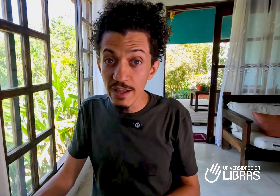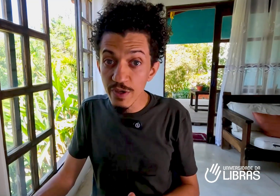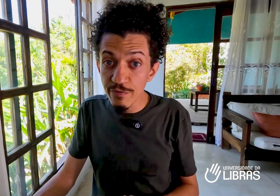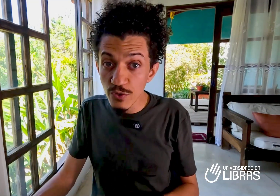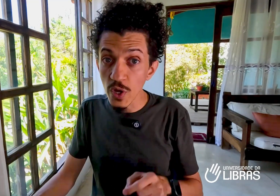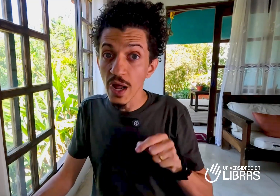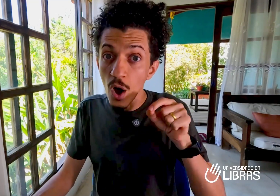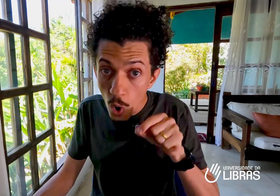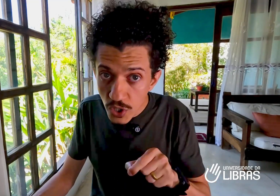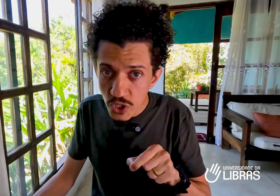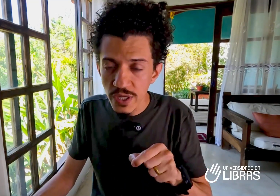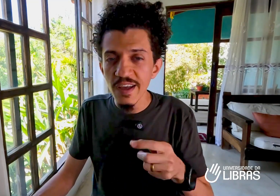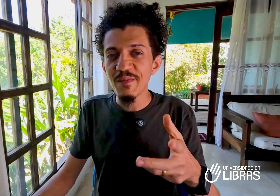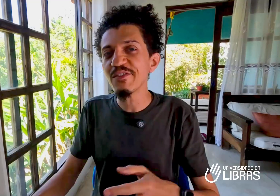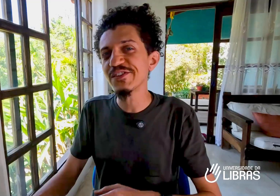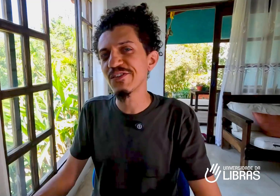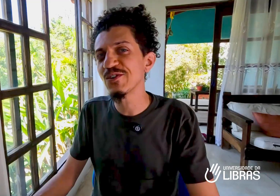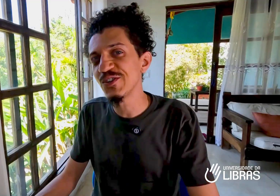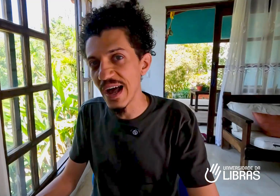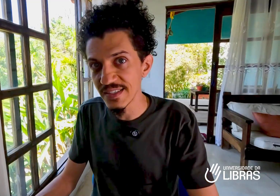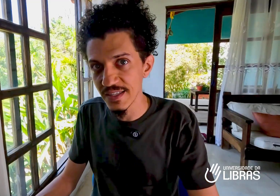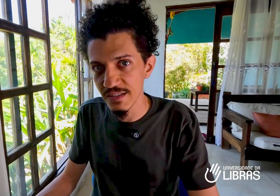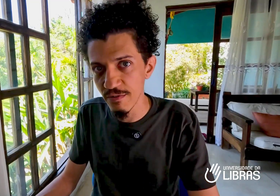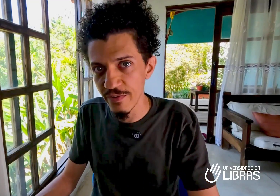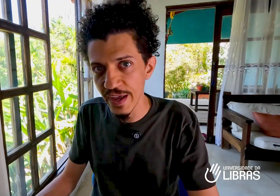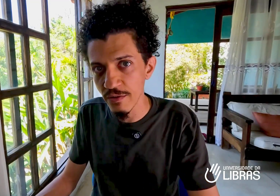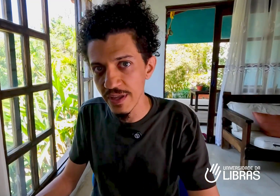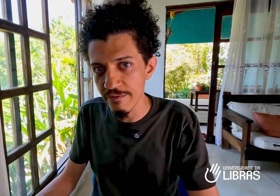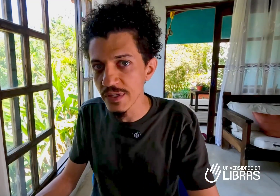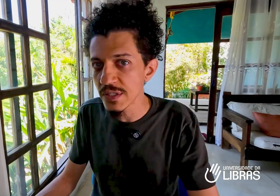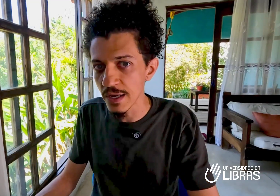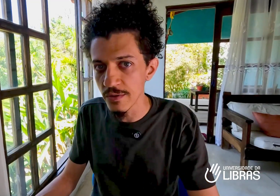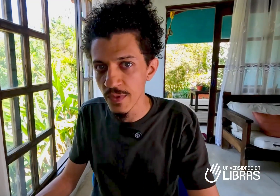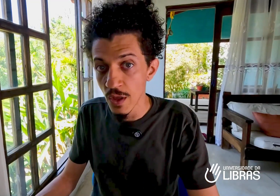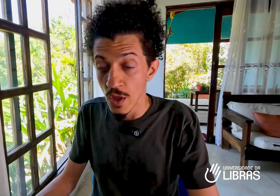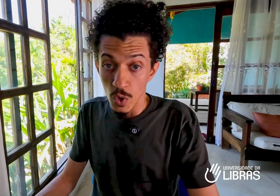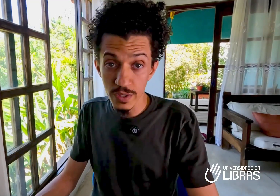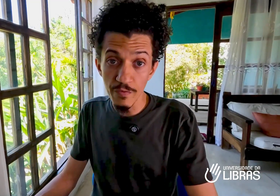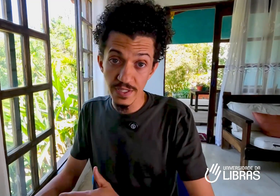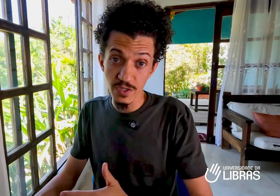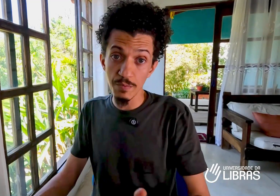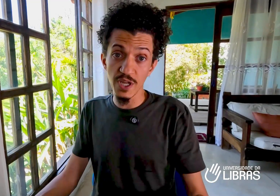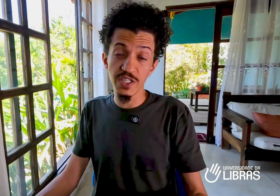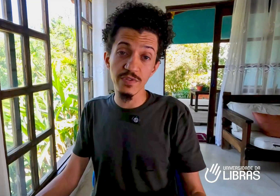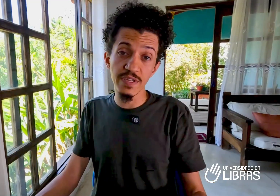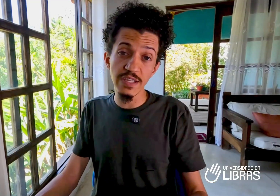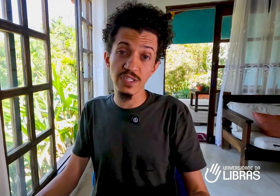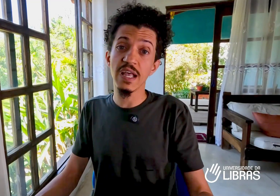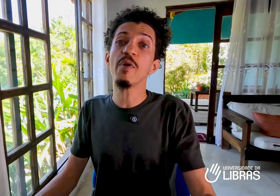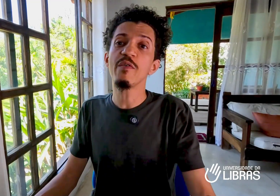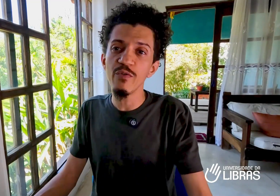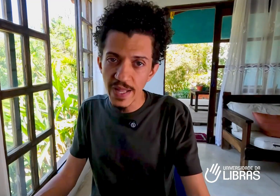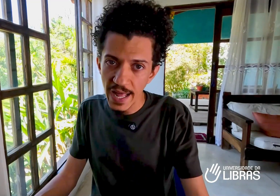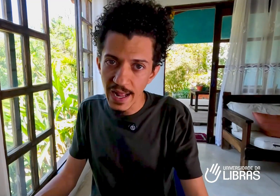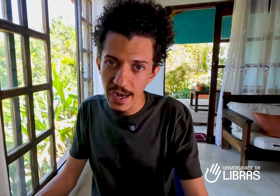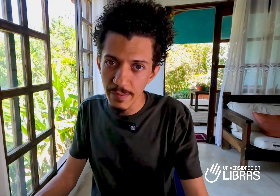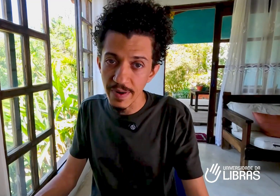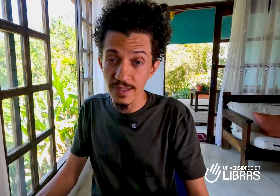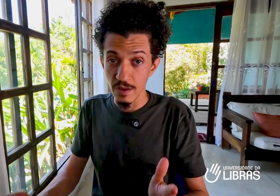que funciona hoje, para você continuar se desenvolvendo e avançando. Ou talvez seu objetivo seja se aprofundar na Libras. Eu